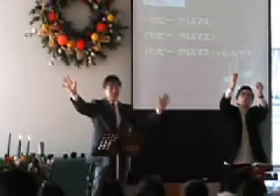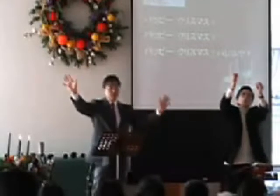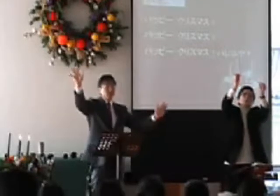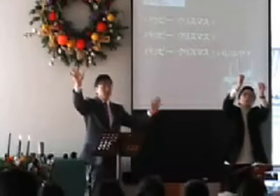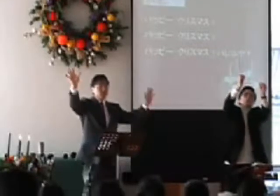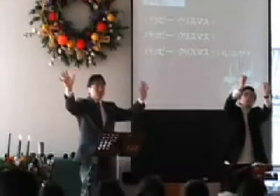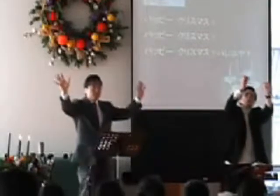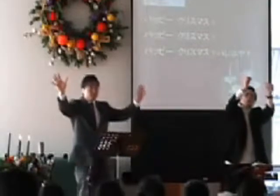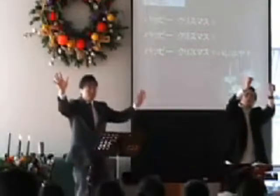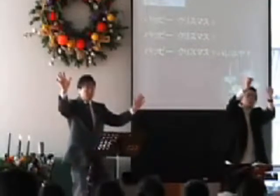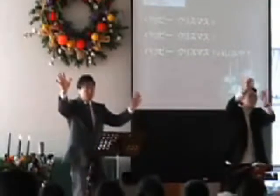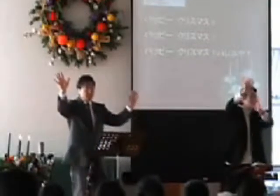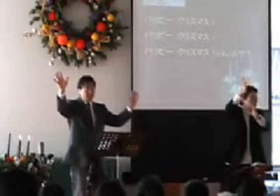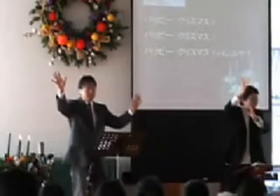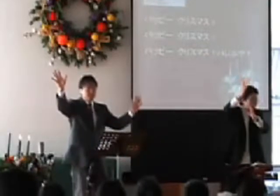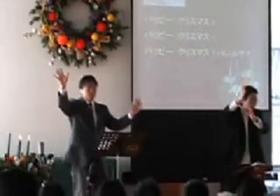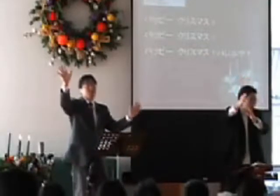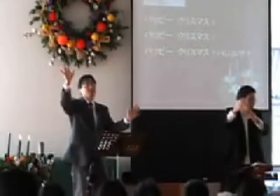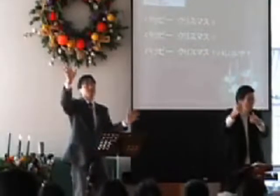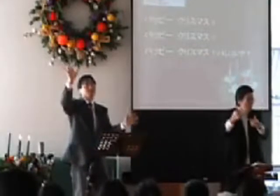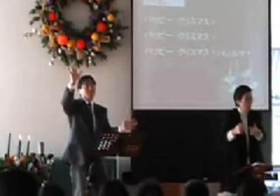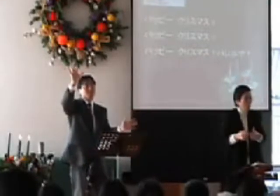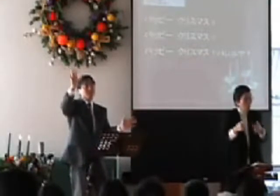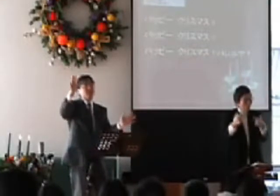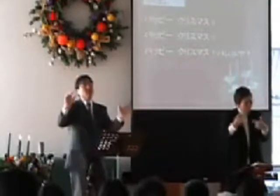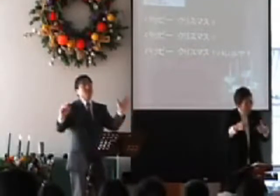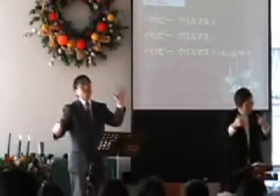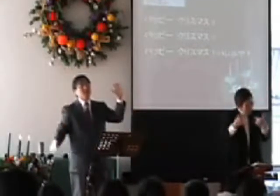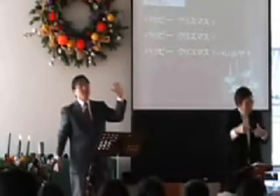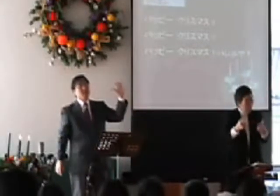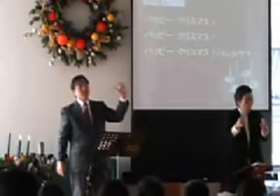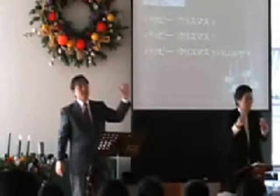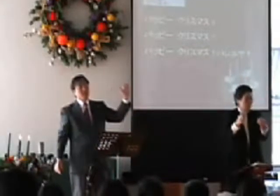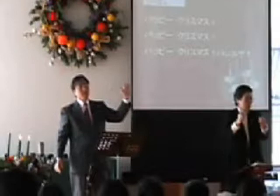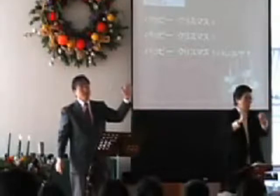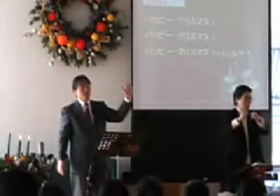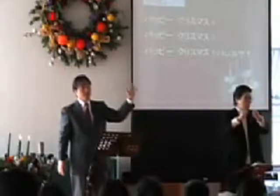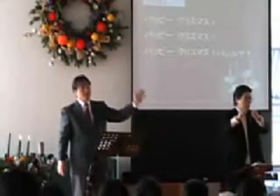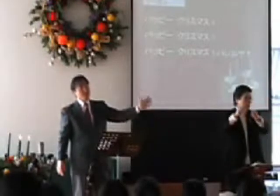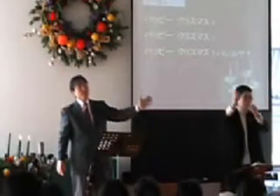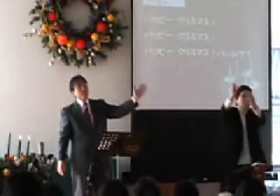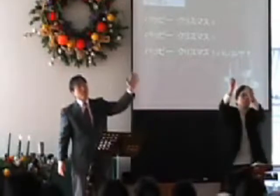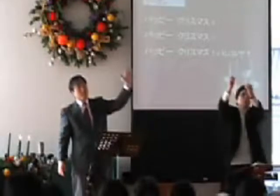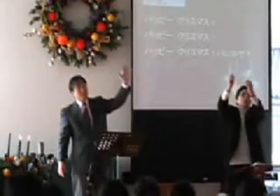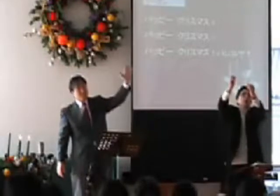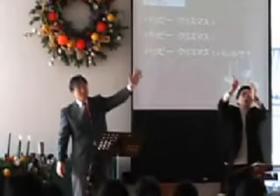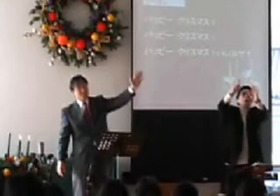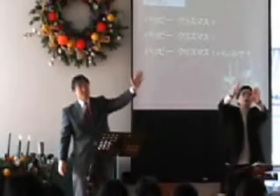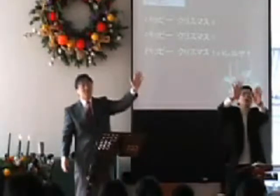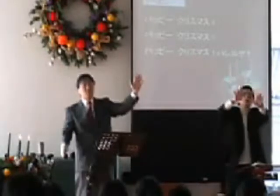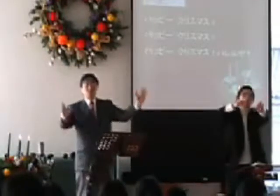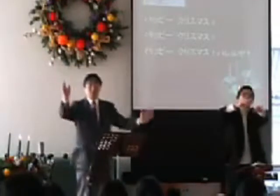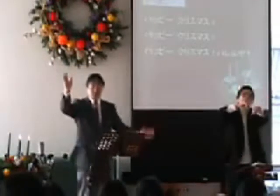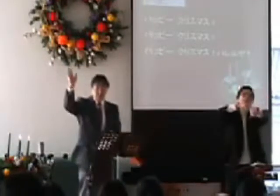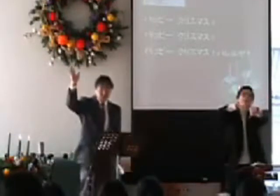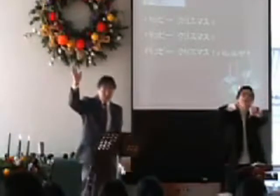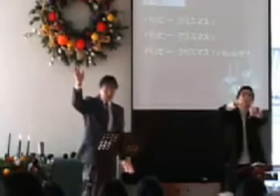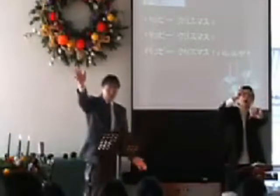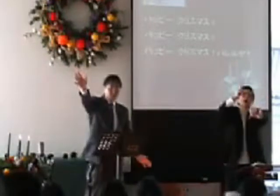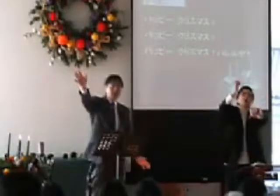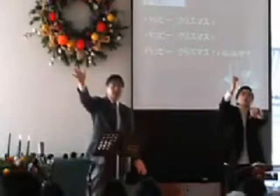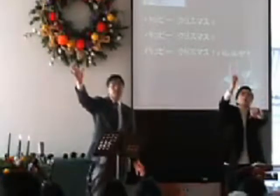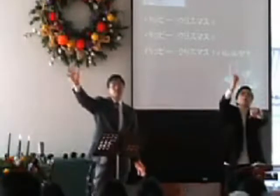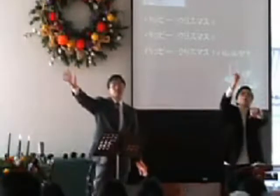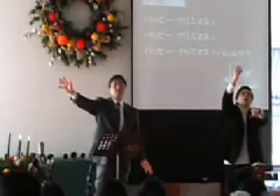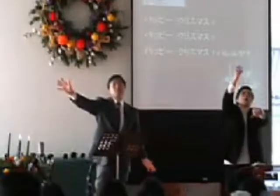で、星というのは同じ動きをしてるんですね。毎日毎日同じ動きをしています。少しずつずれてますけれどもね、学校で